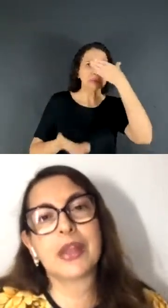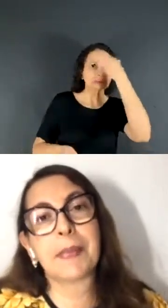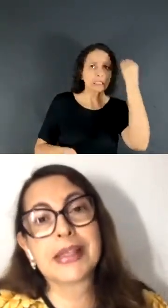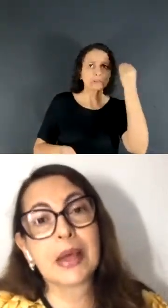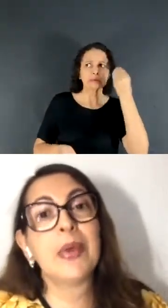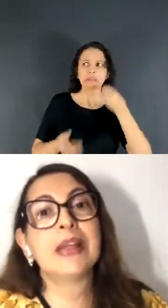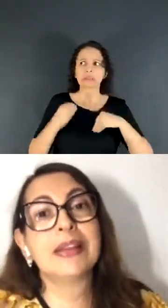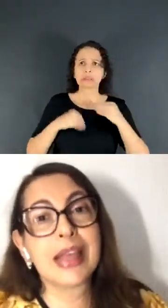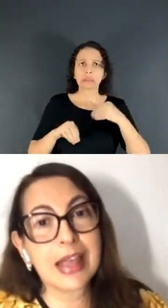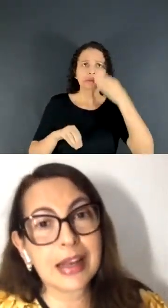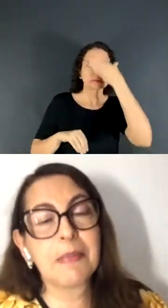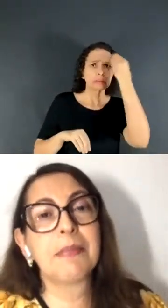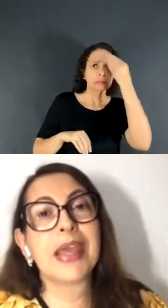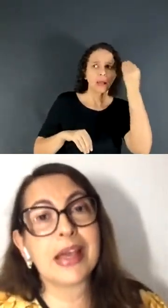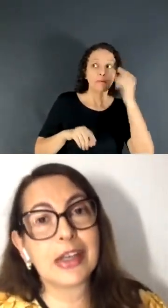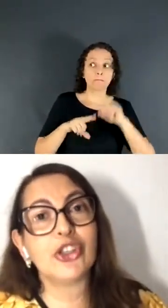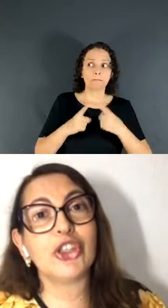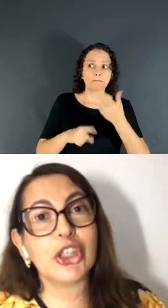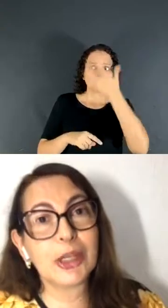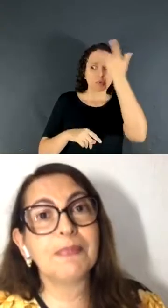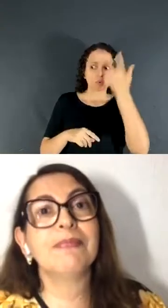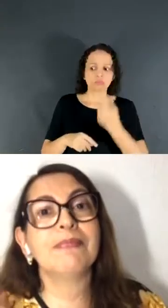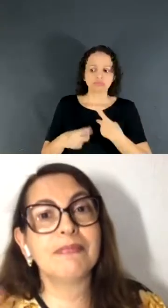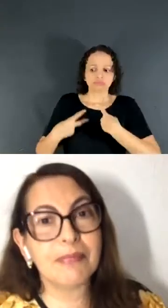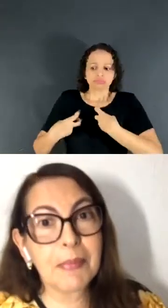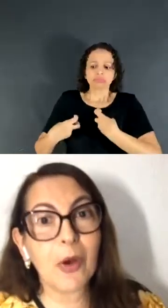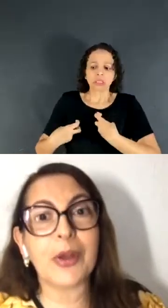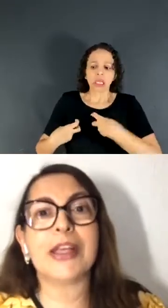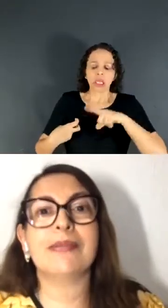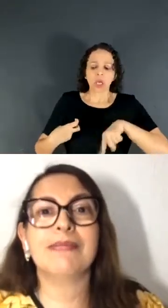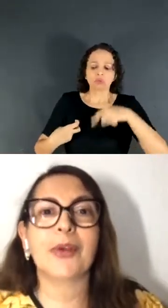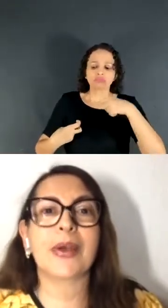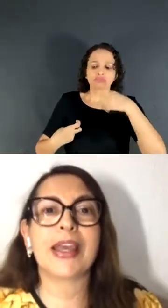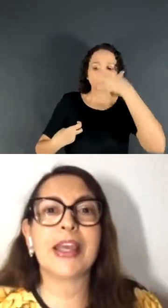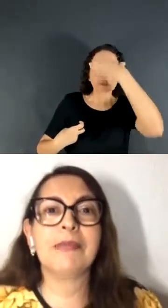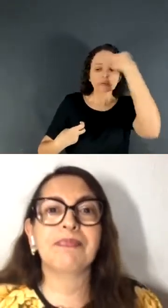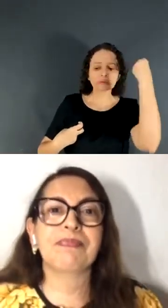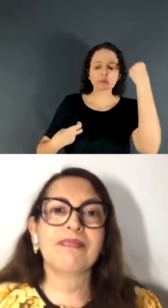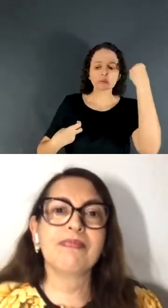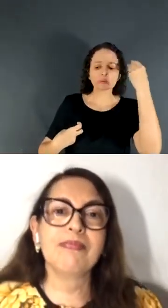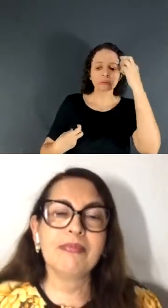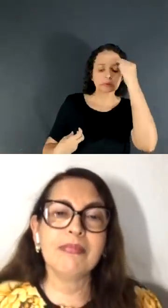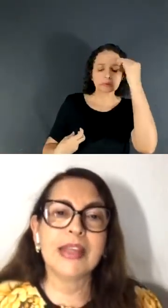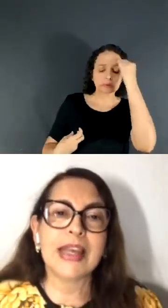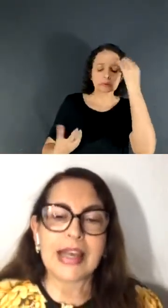pessoas com depressão terem perda de memória, ok?